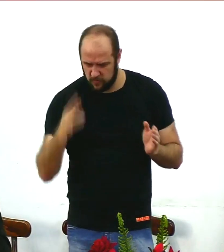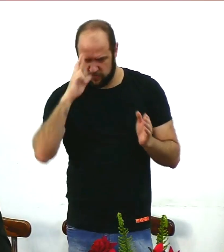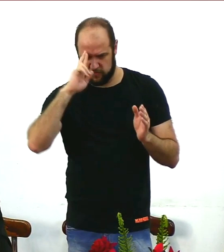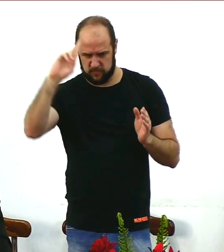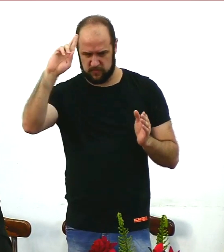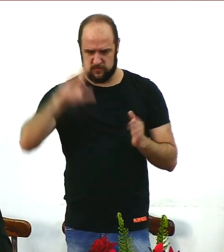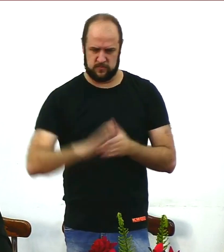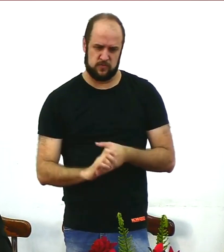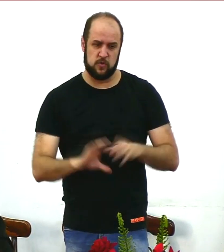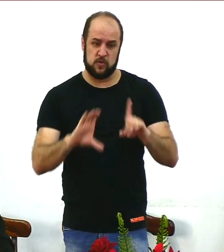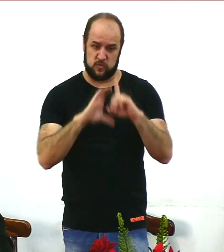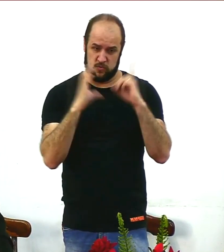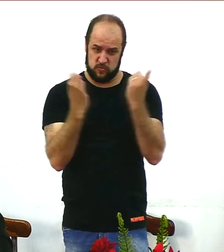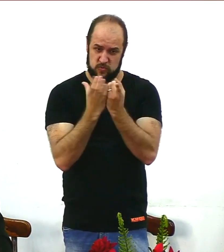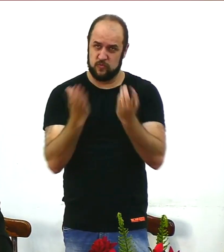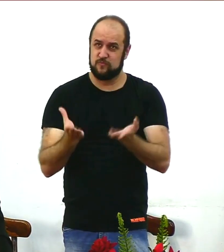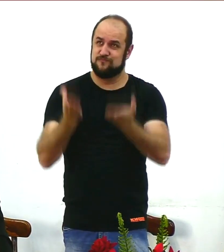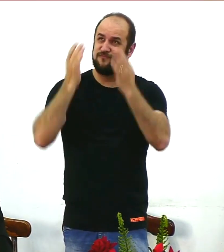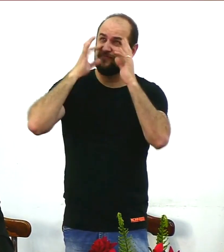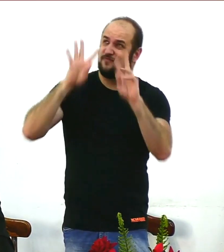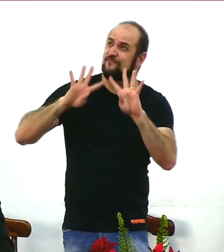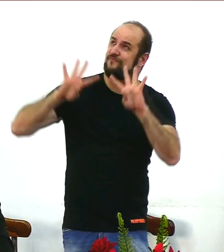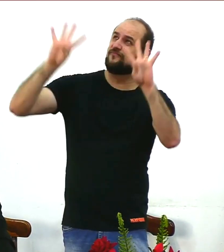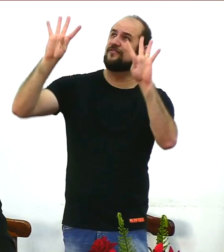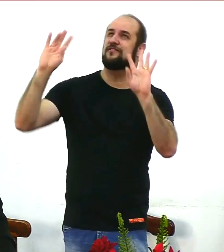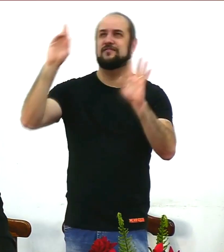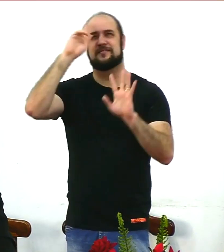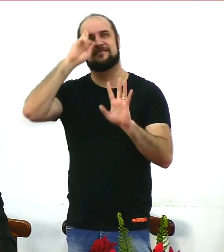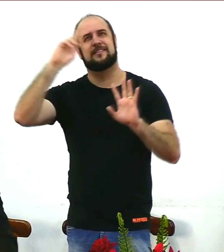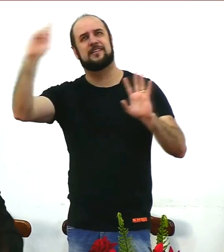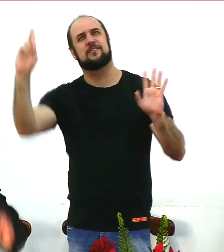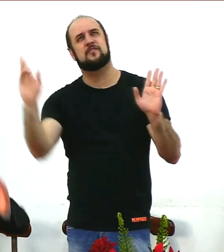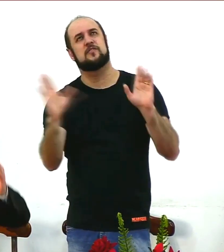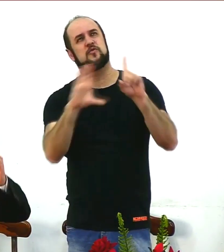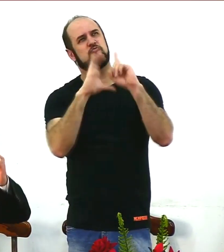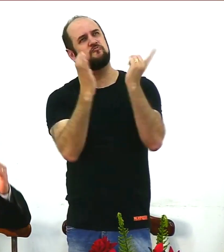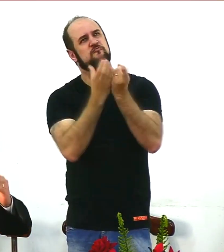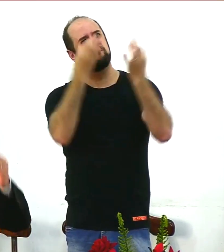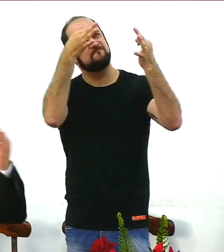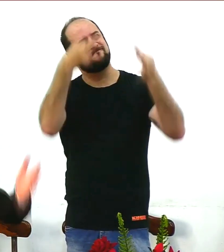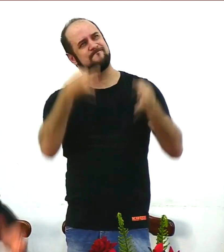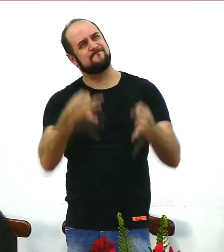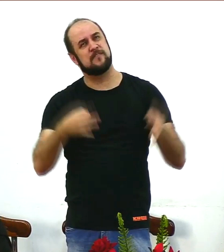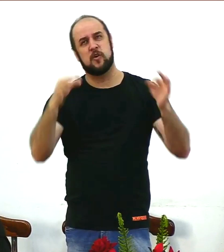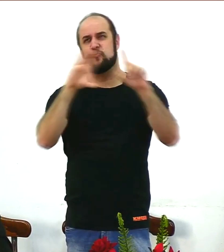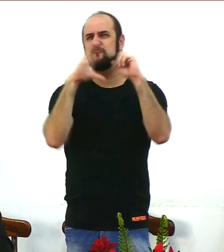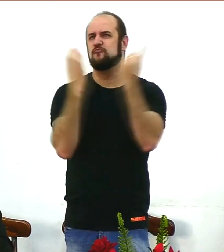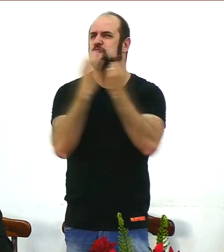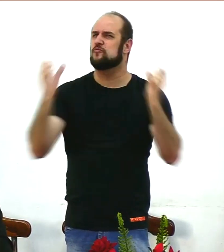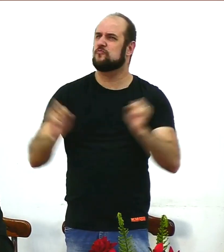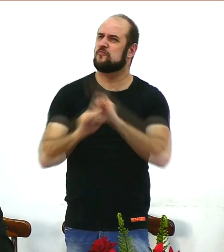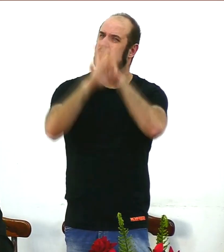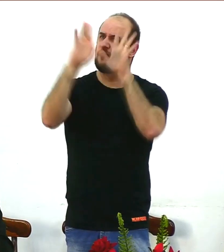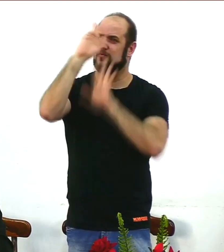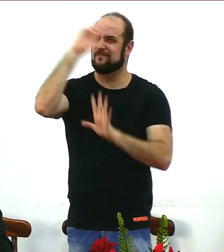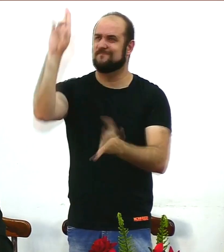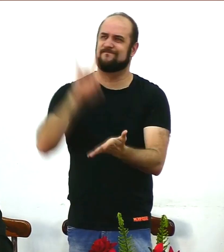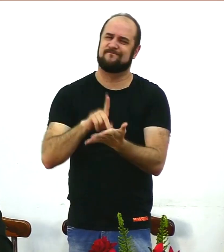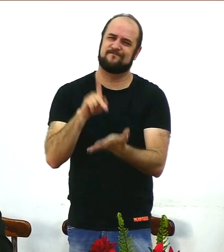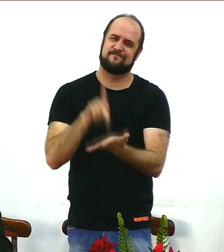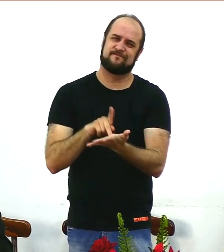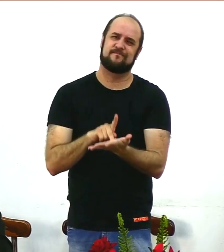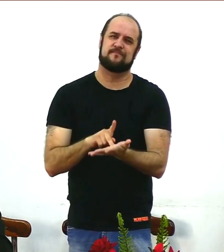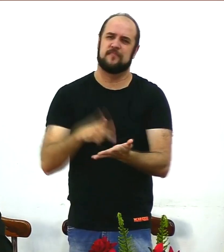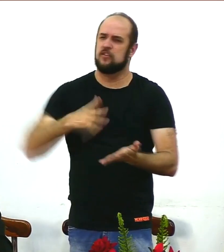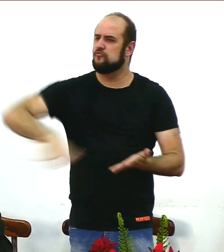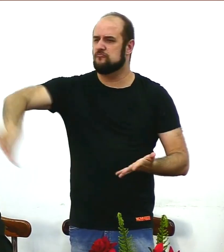Nós estamos exilados de um testemunho público quando nossas ruas ficam cheias com os carros estacionados à frente,